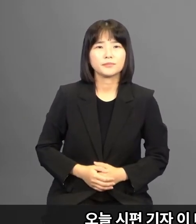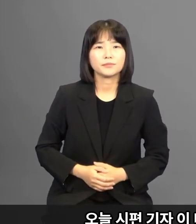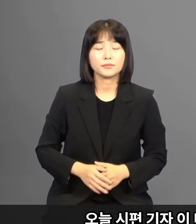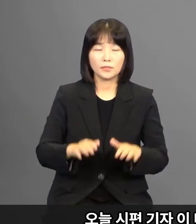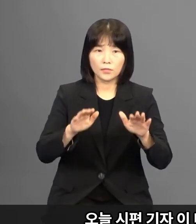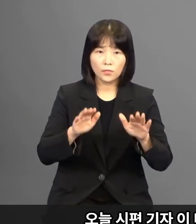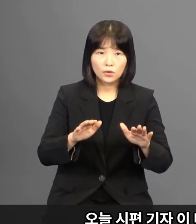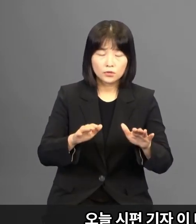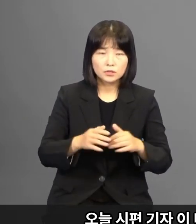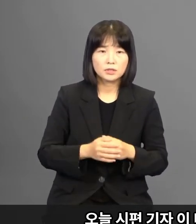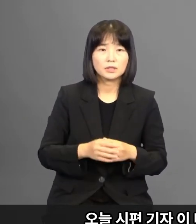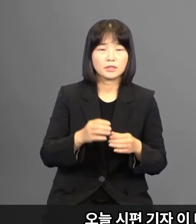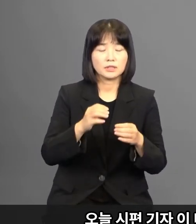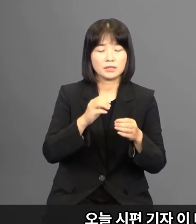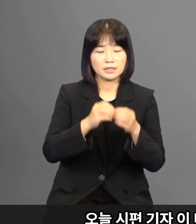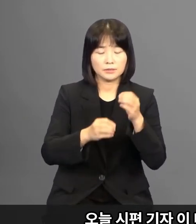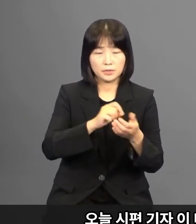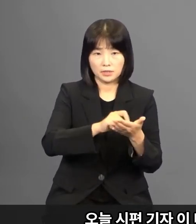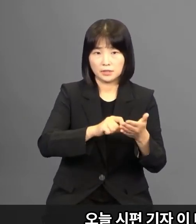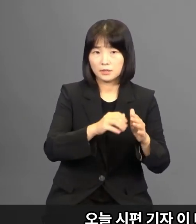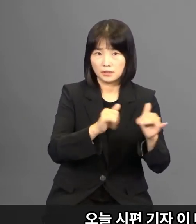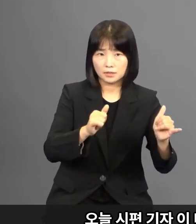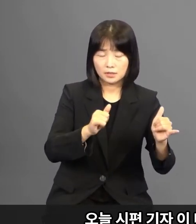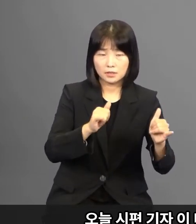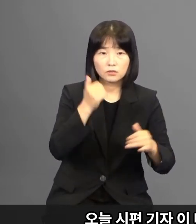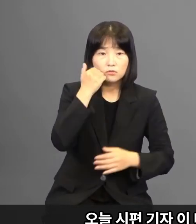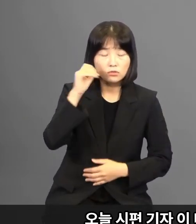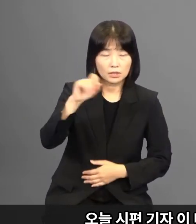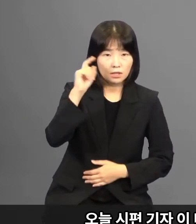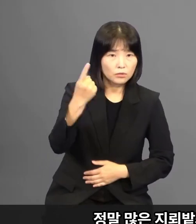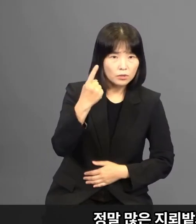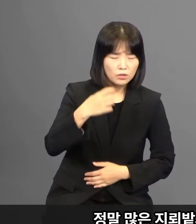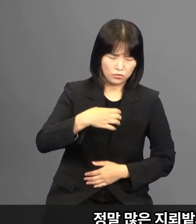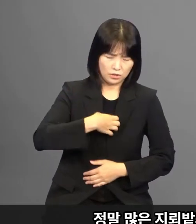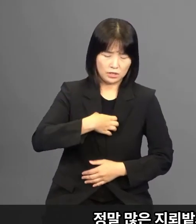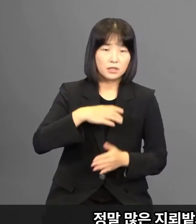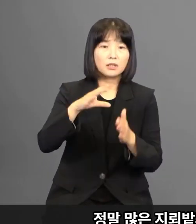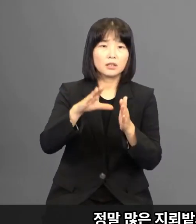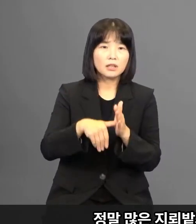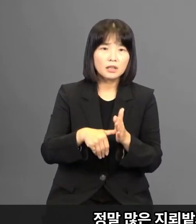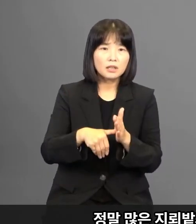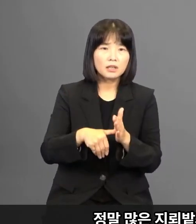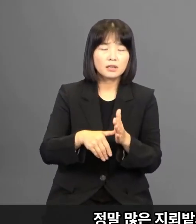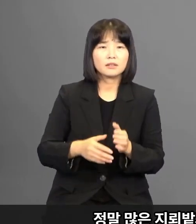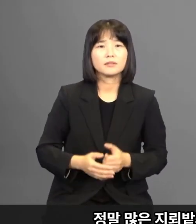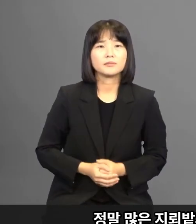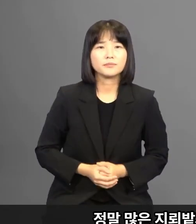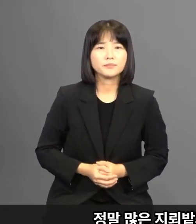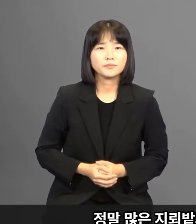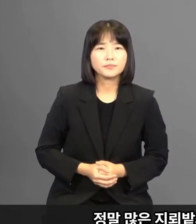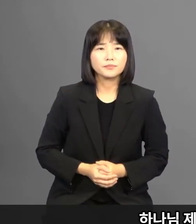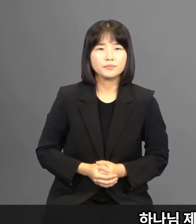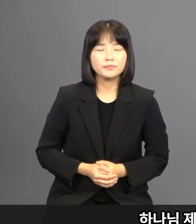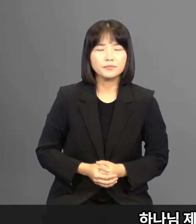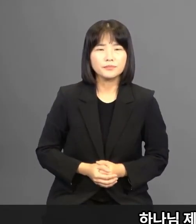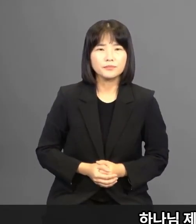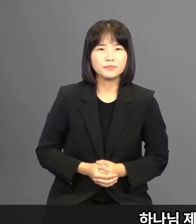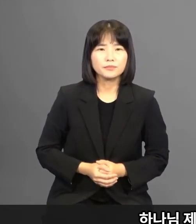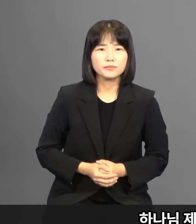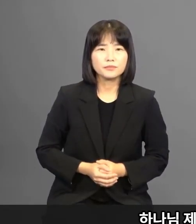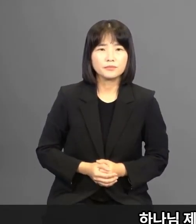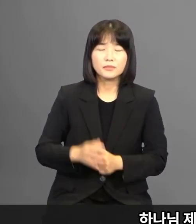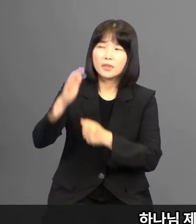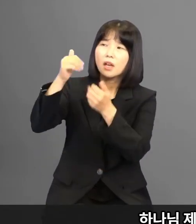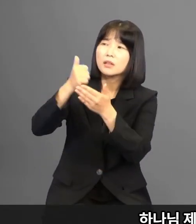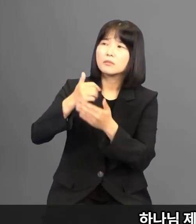시편 기자 이 다윗이 정말 위기의 순간 속에서 많은 정말 지리밭과 같은 이 올무가 있는 곳에서 하나님,